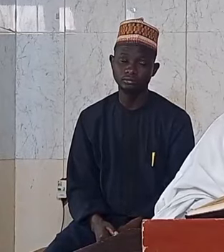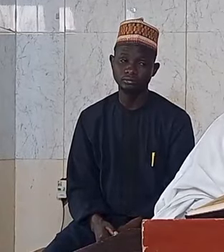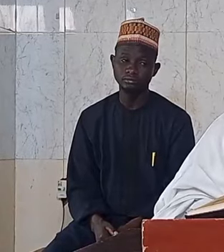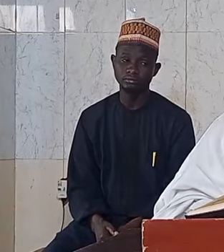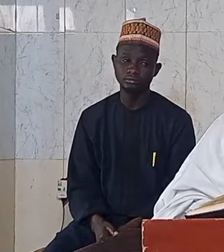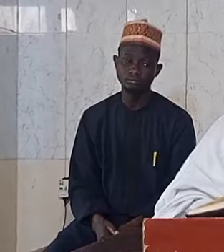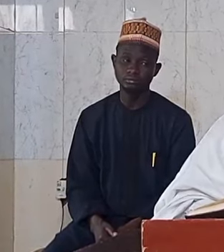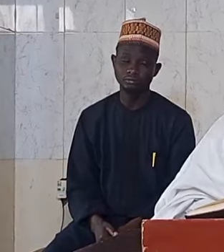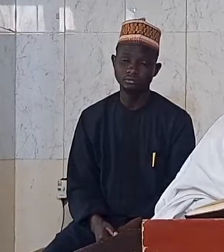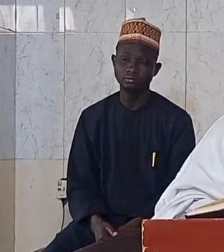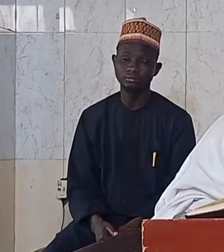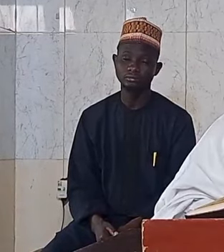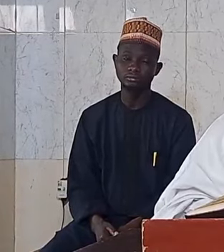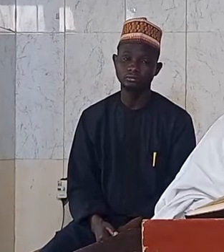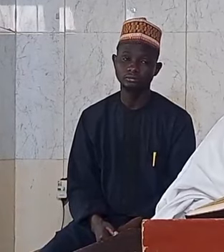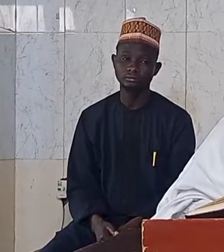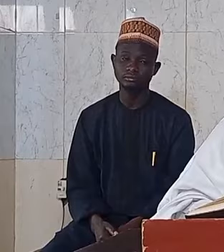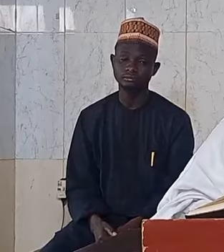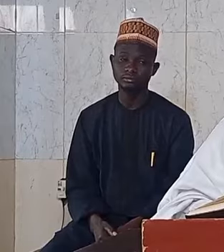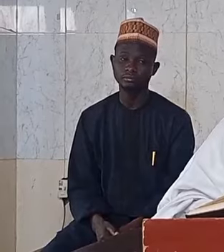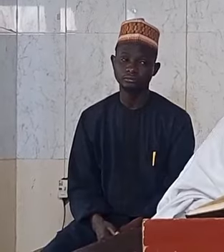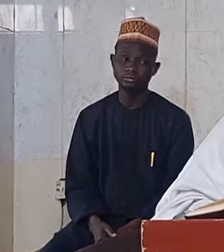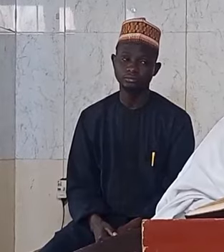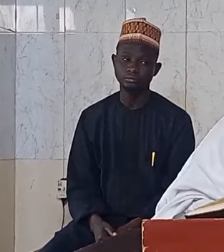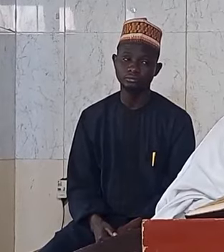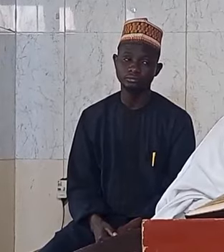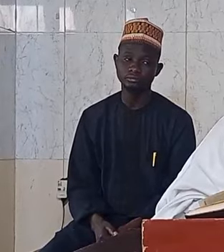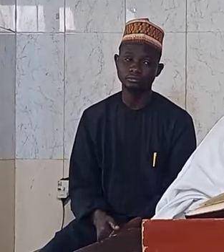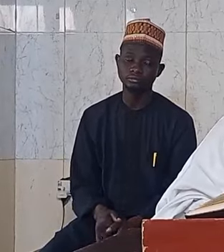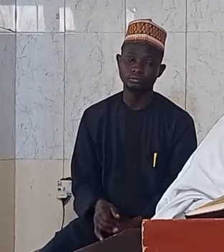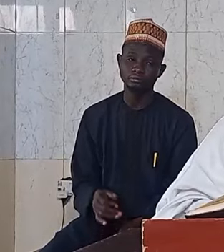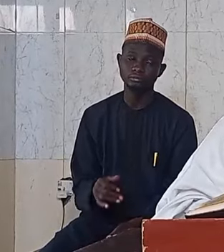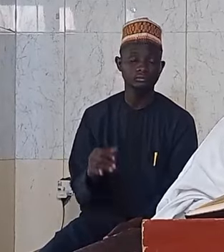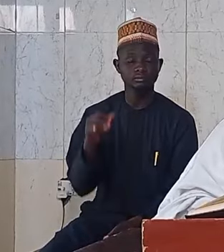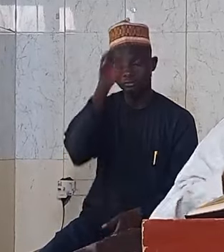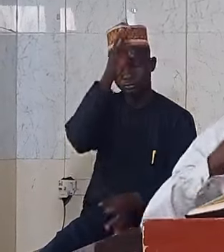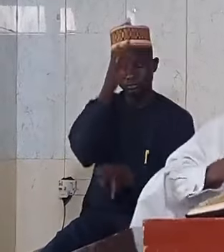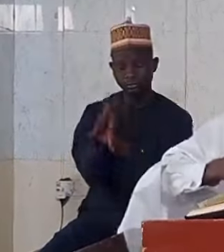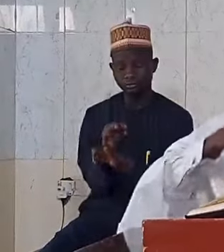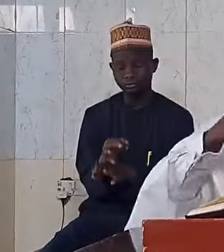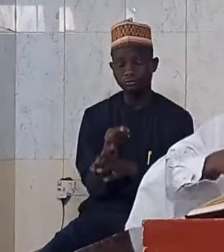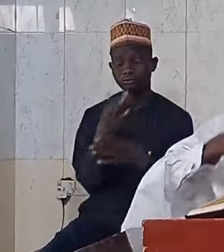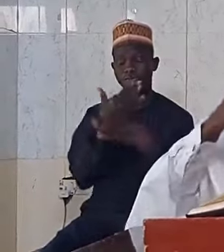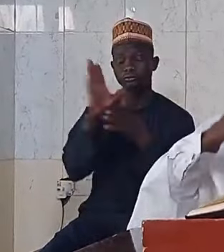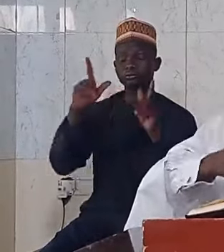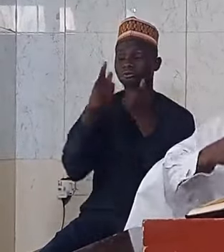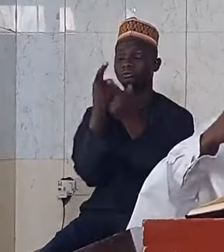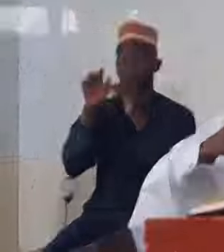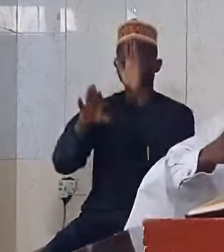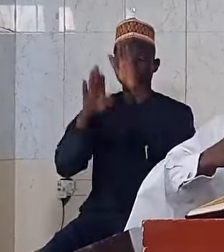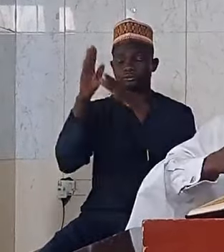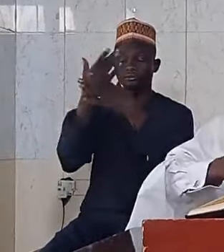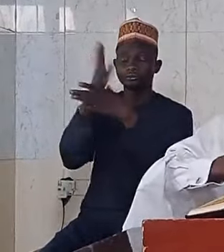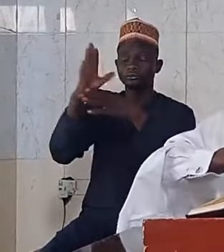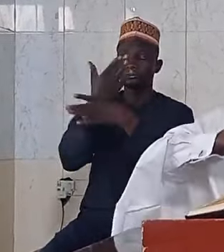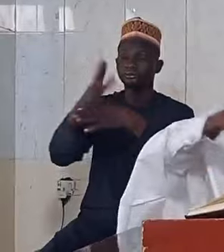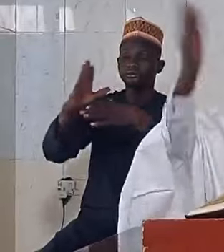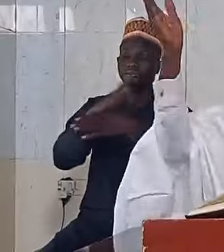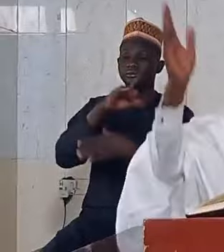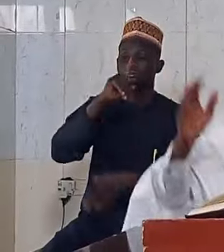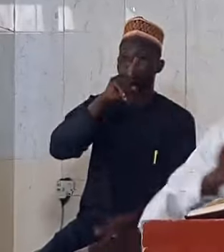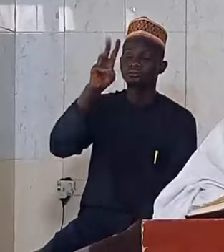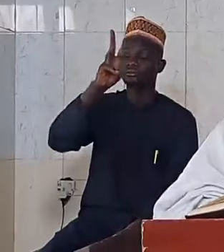wa sittuna ko sab'una shu'ba shi imani yanki yanki yanki wajen wani